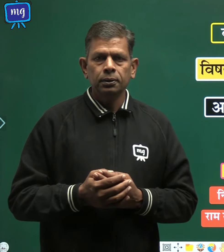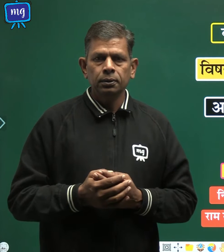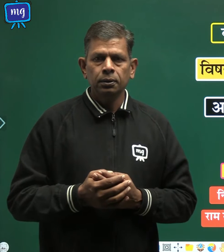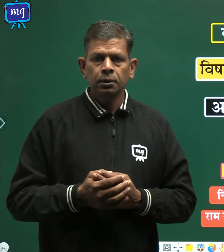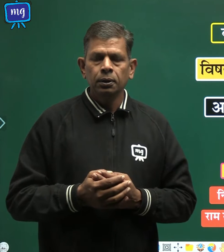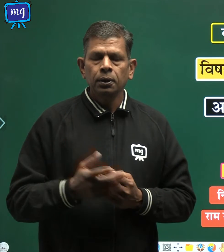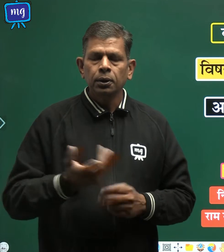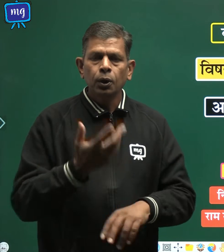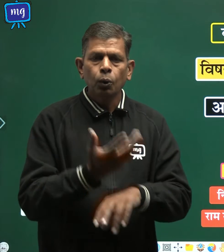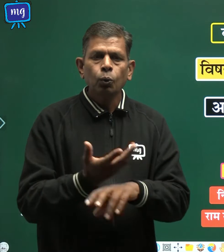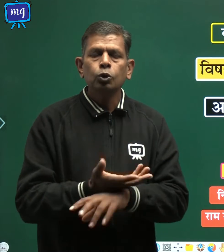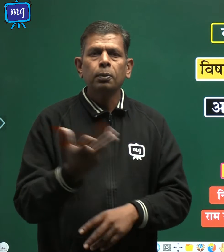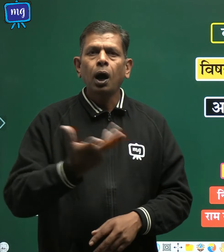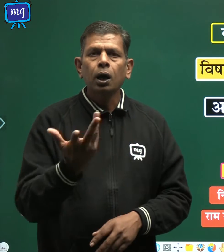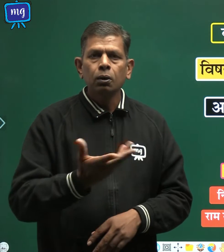कि ऊष्मा क्या होती है,